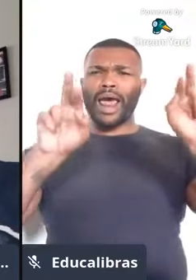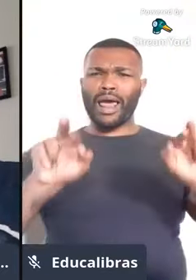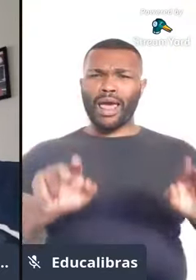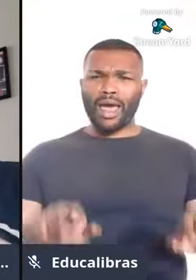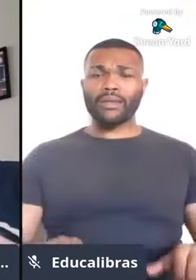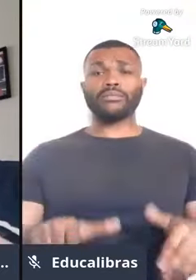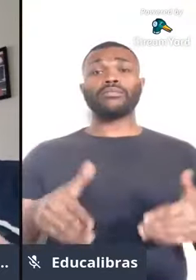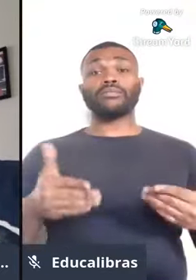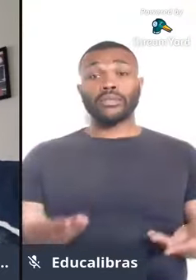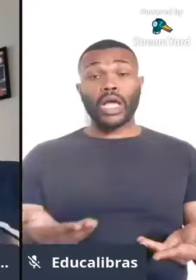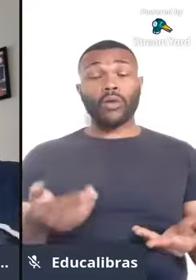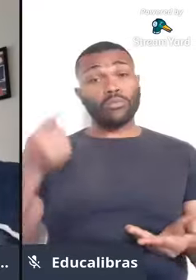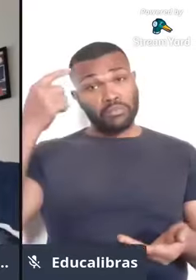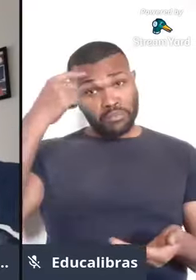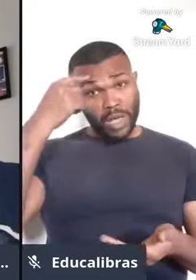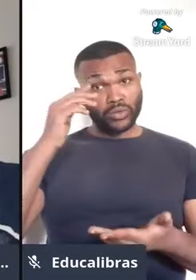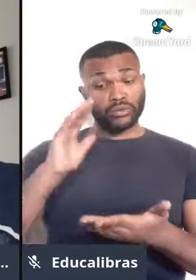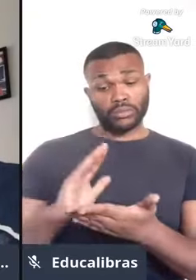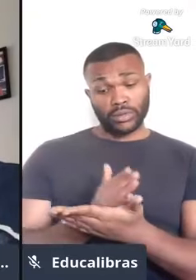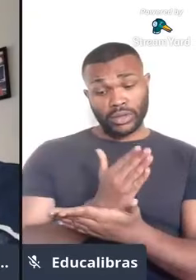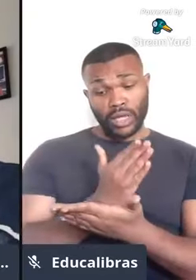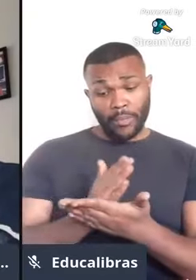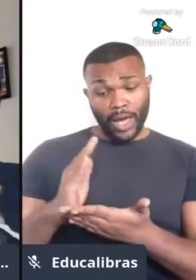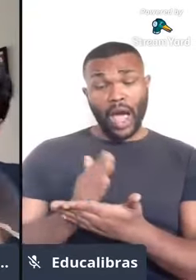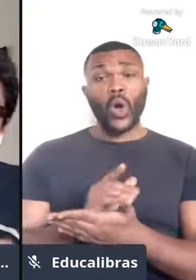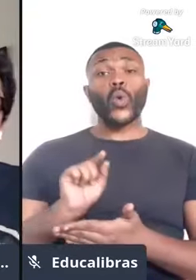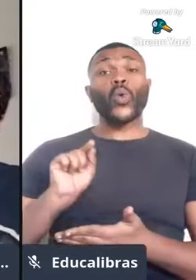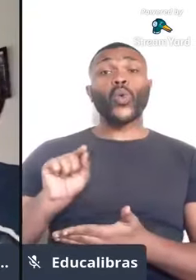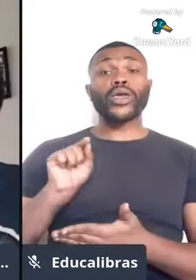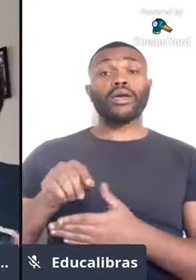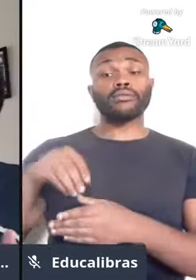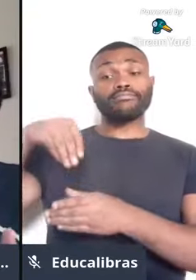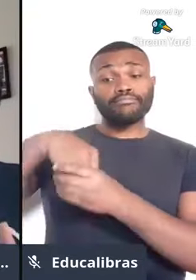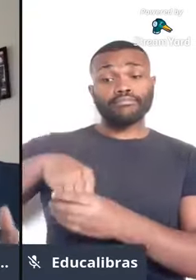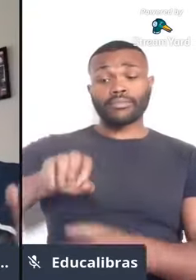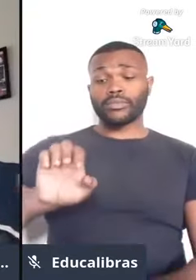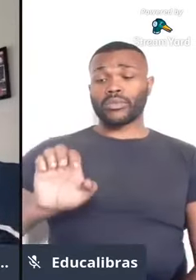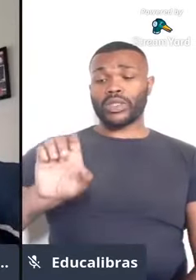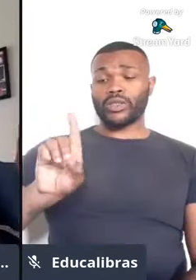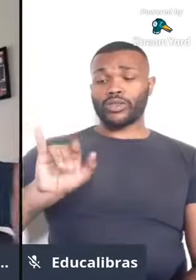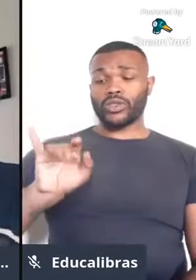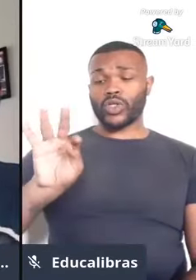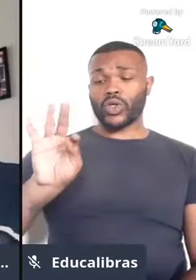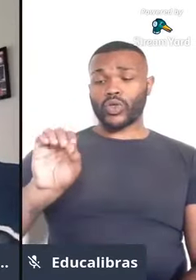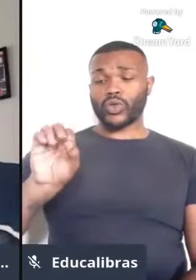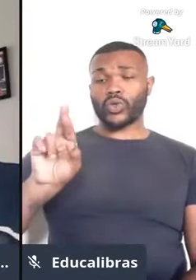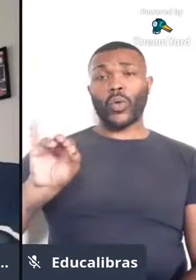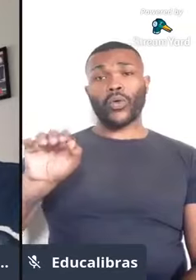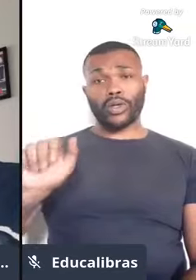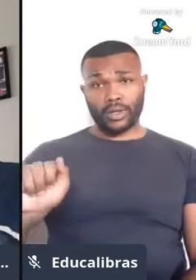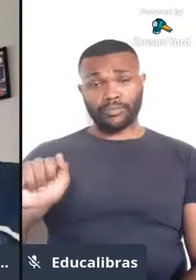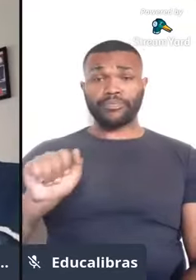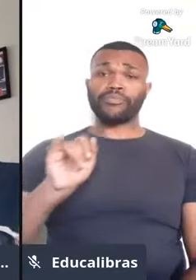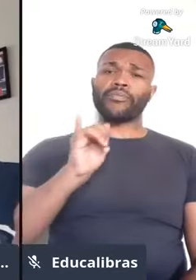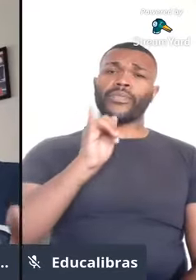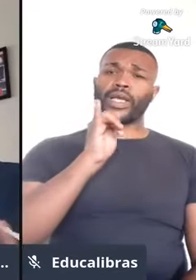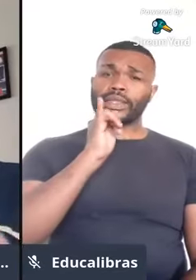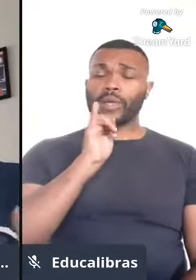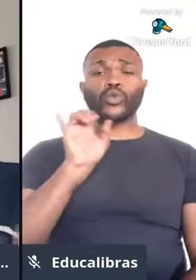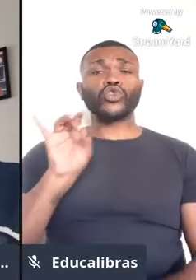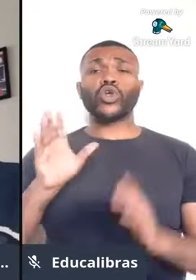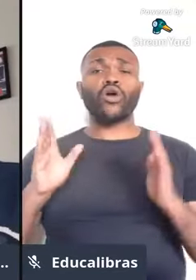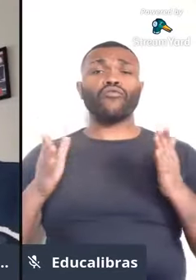ser feita é pelas editorias, o que ainda não é feito. Há um foco na deficiência. Então,